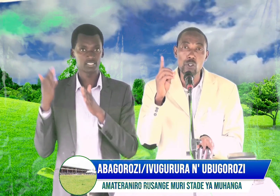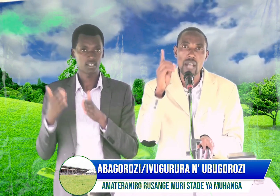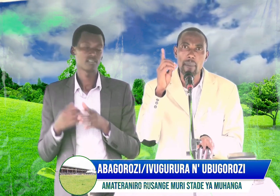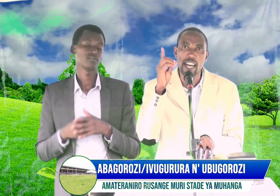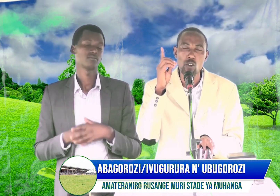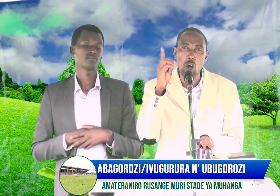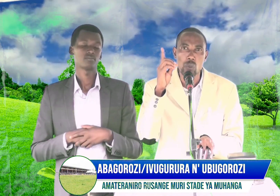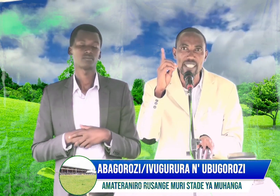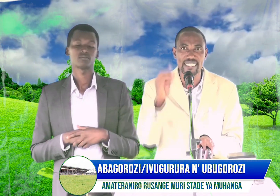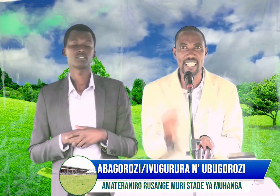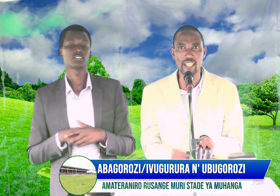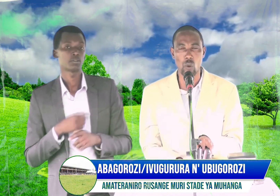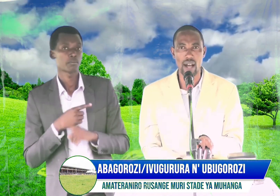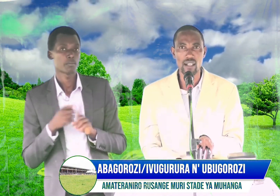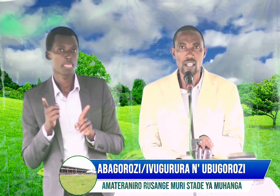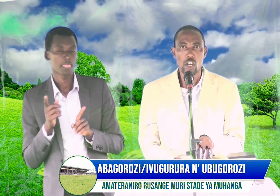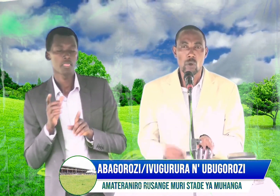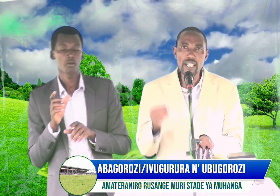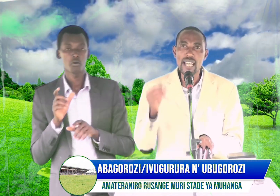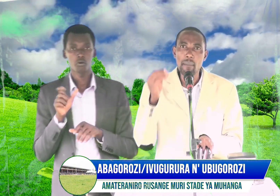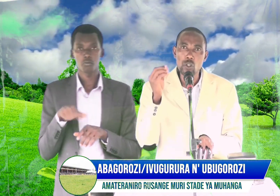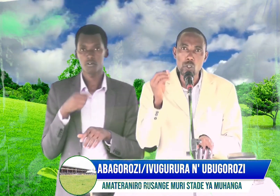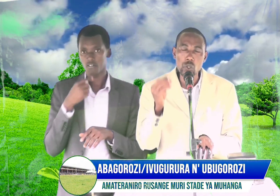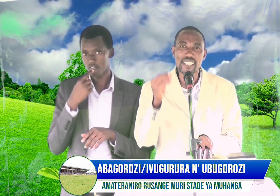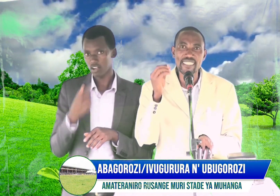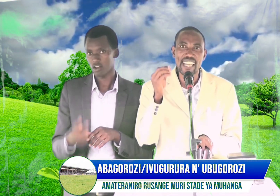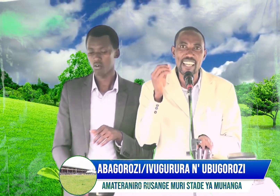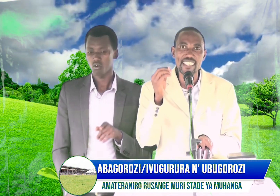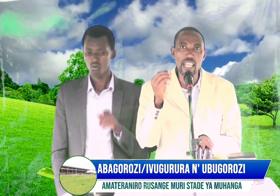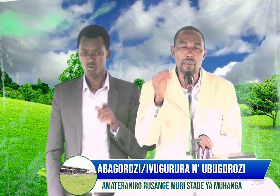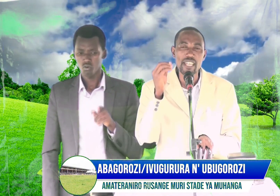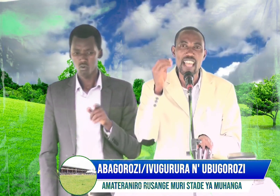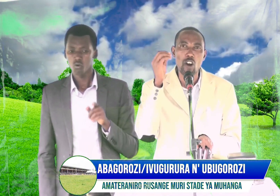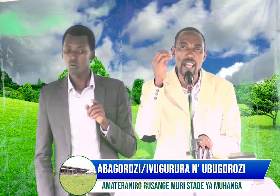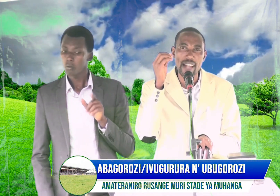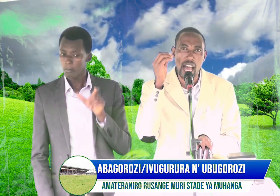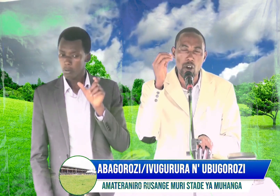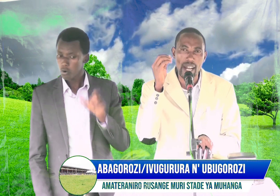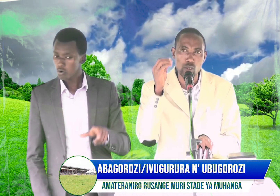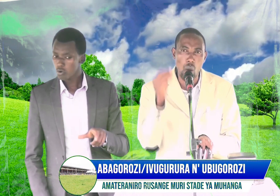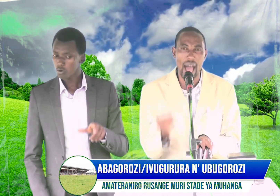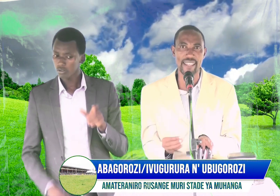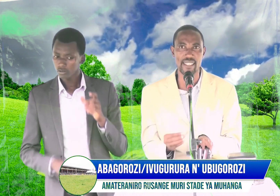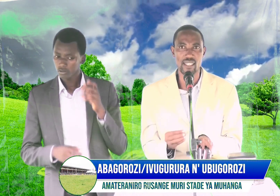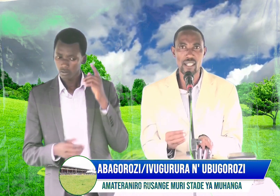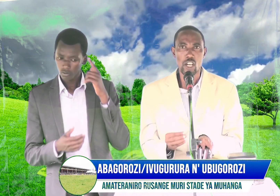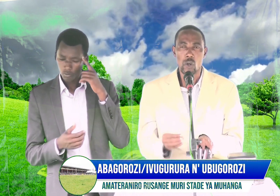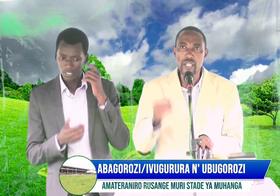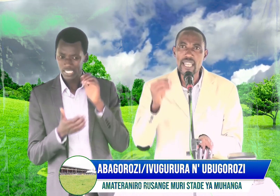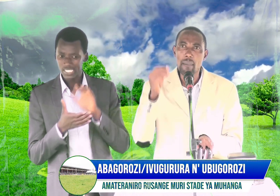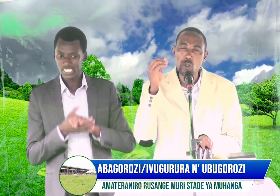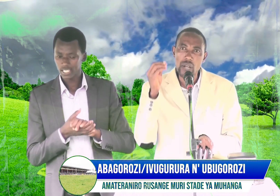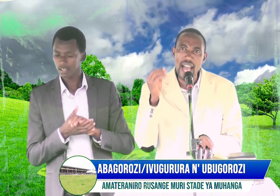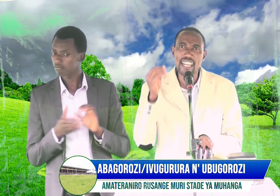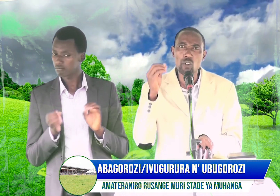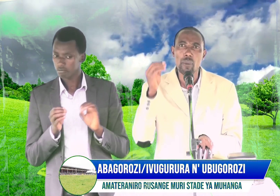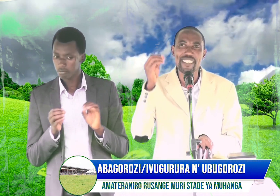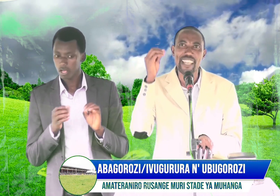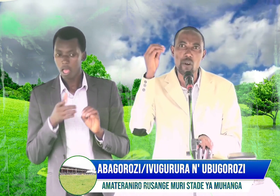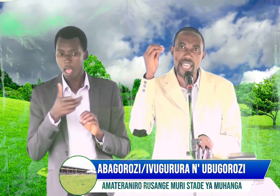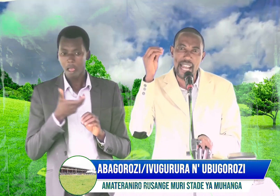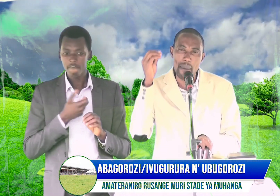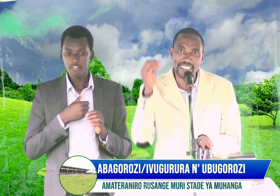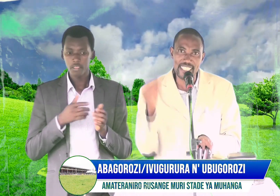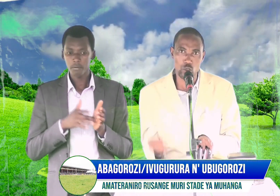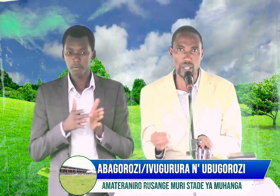baturiya muntu ntabwo ari uwo kwizerwa uriya muntu ntukitegereze bibiliya ahora atwaye uriya muntu ntaka